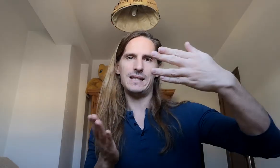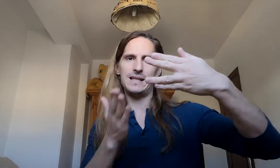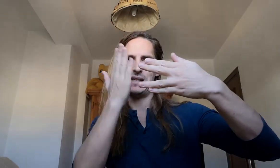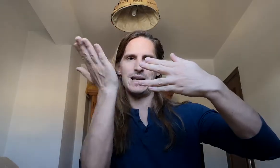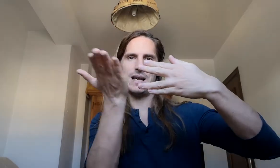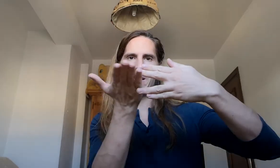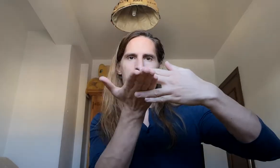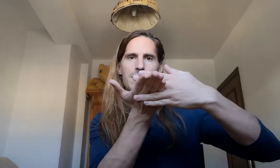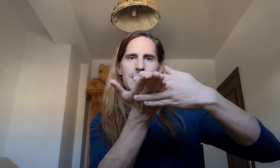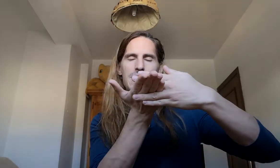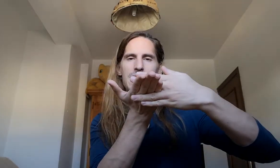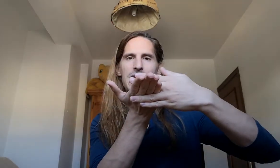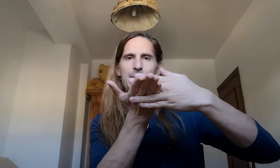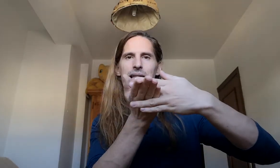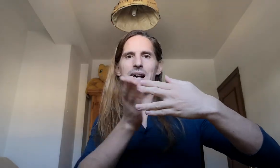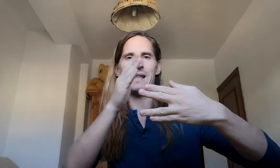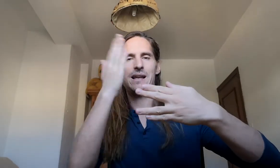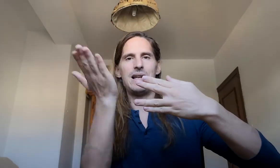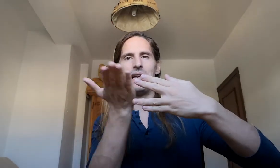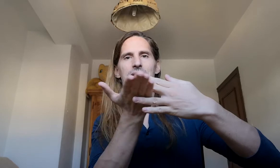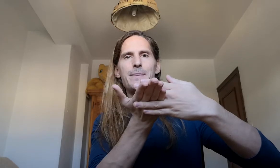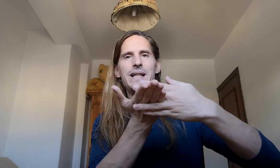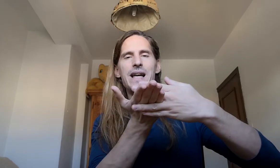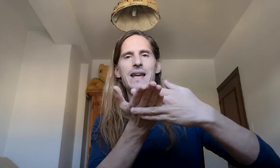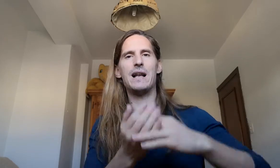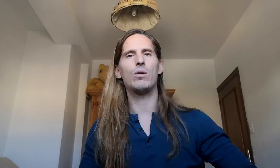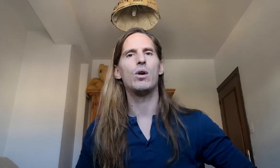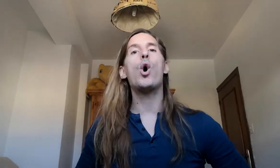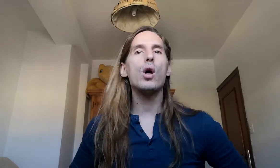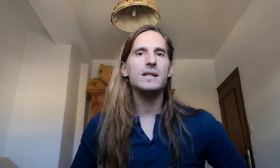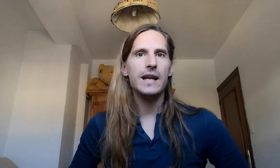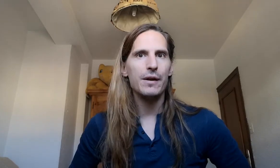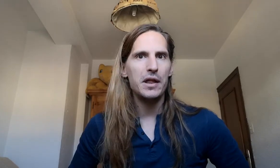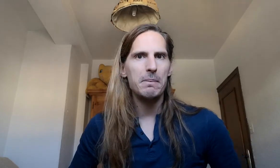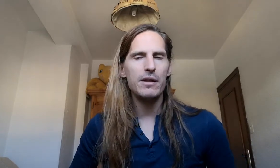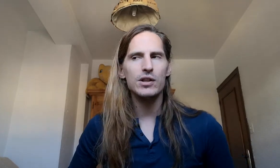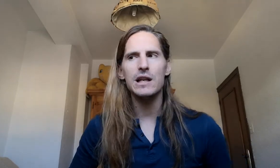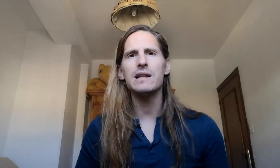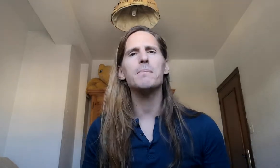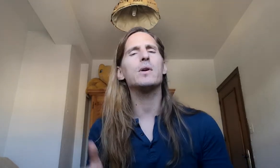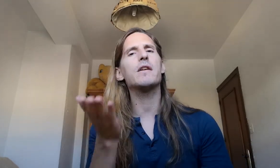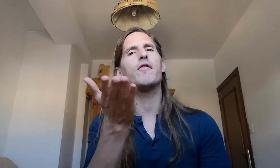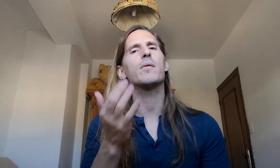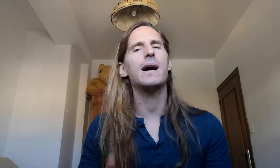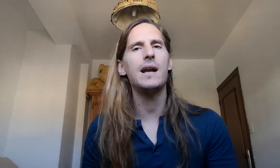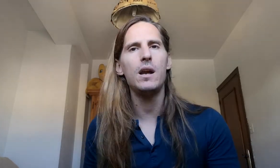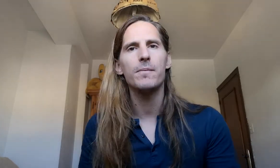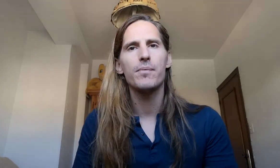Es la mitad de algo. O, si quiero decir medio siglo, también, ¿qué forma hay?